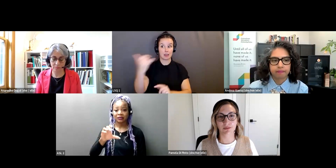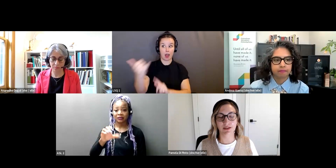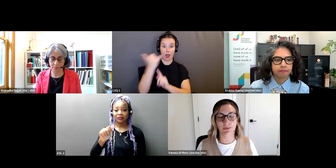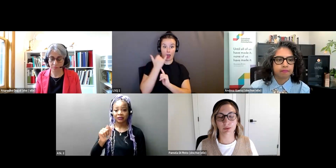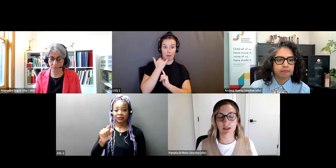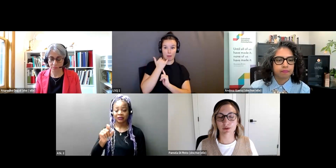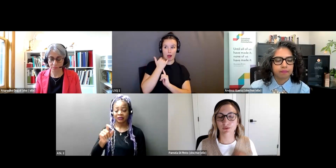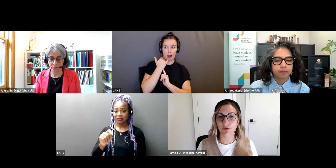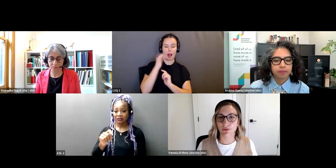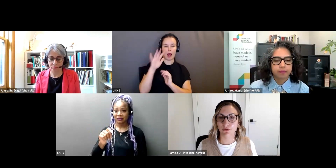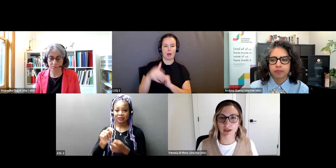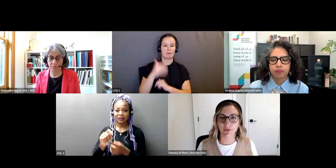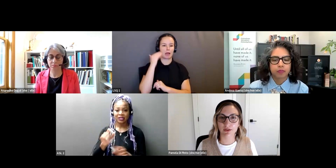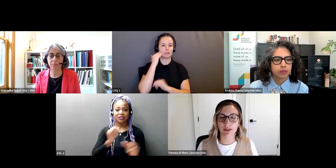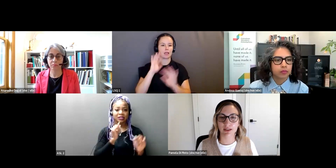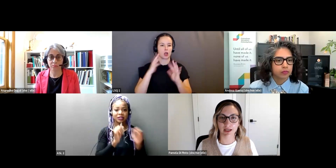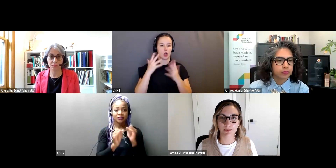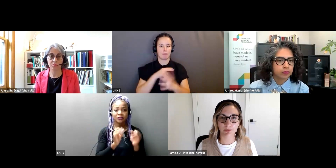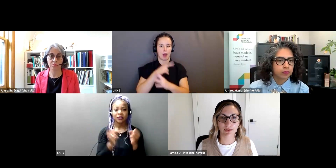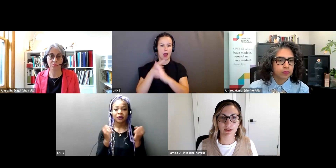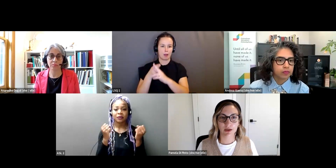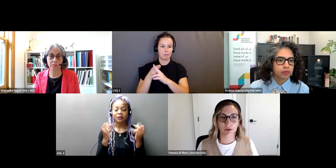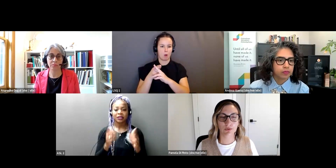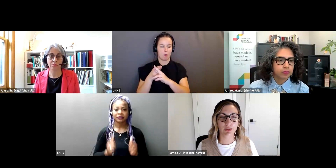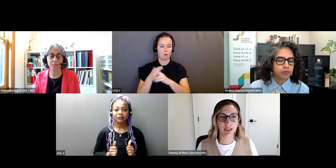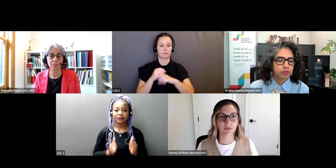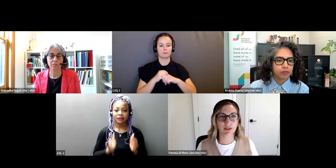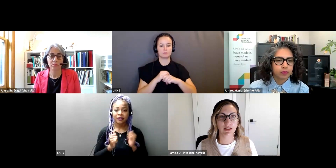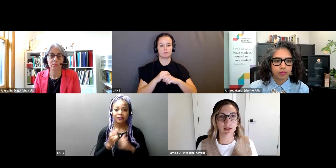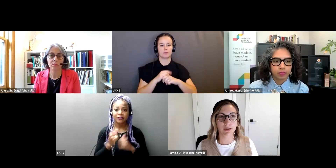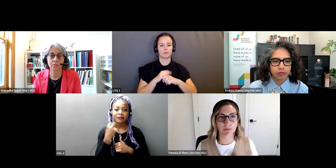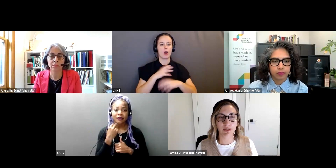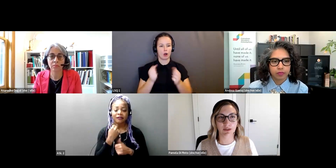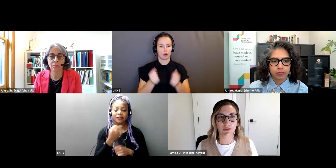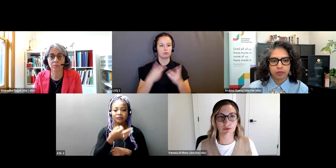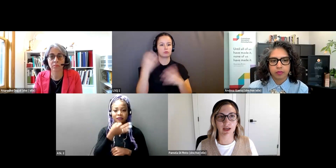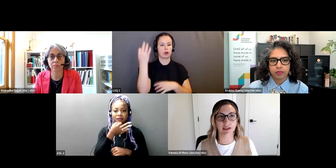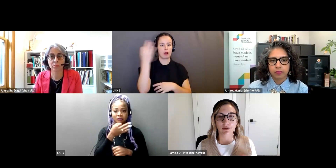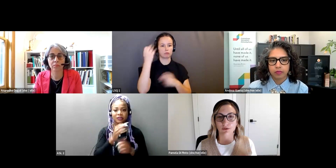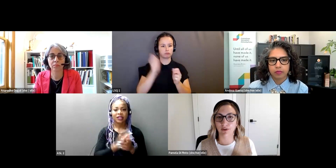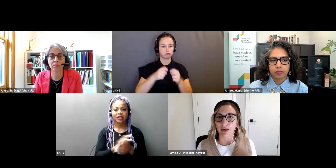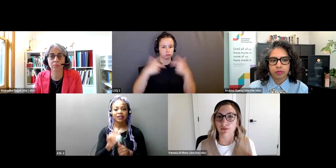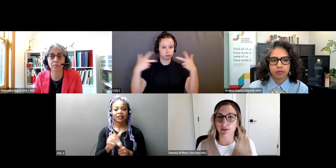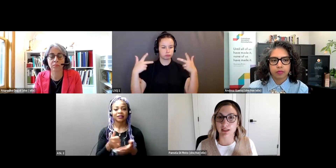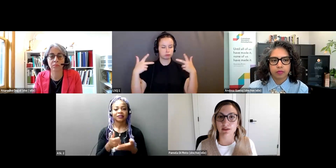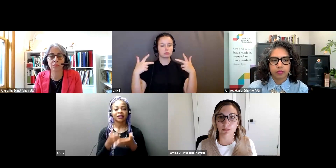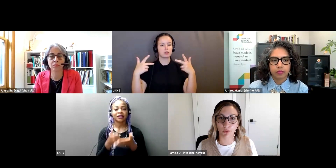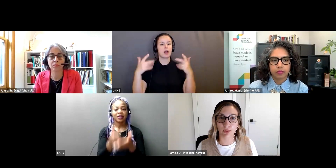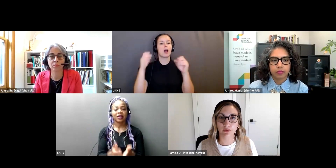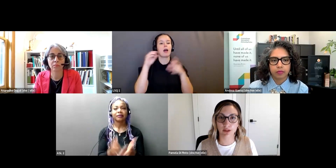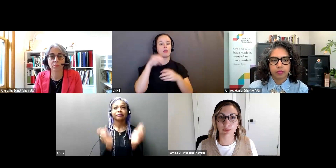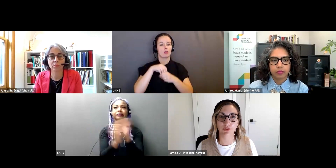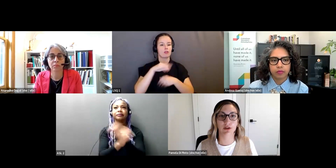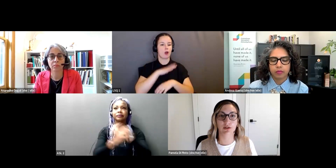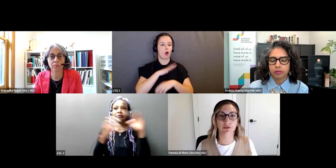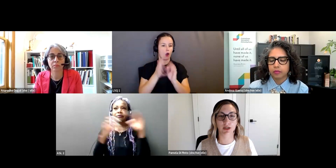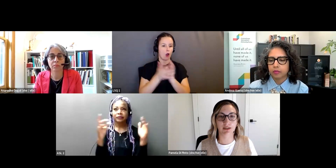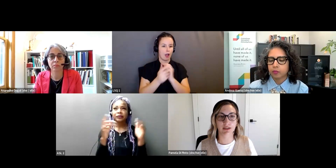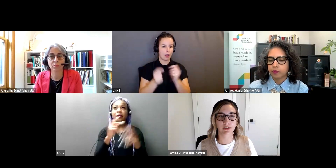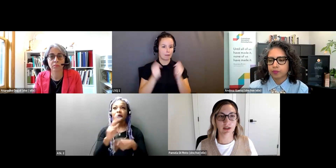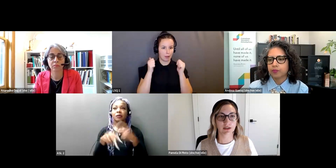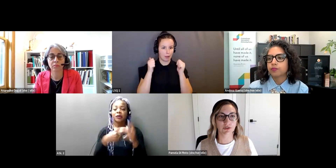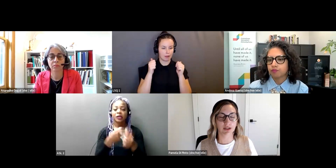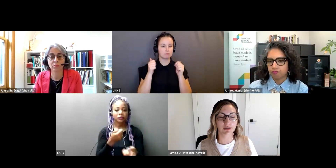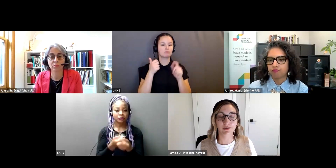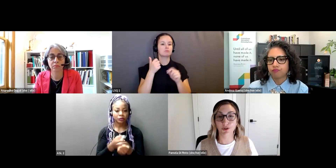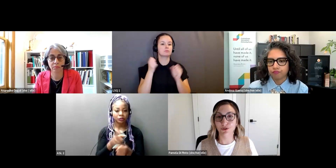l'aide. Nous avons aussi une série de webinaires qui inclut des experts et qui vous parle